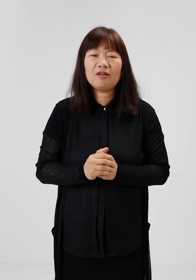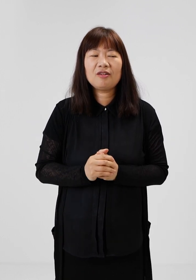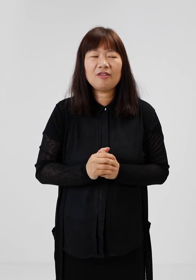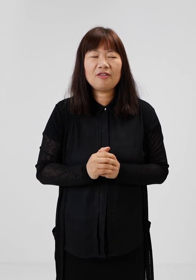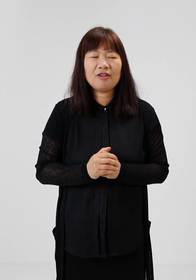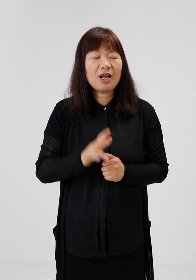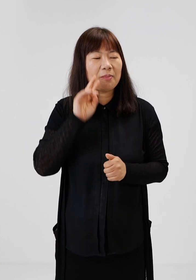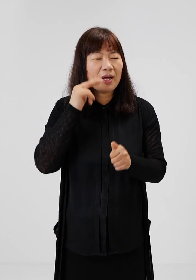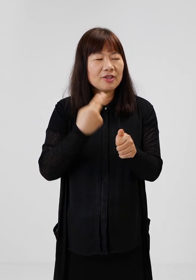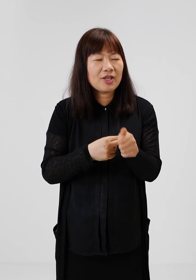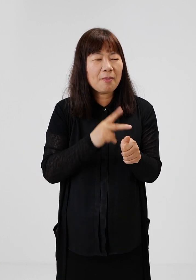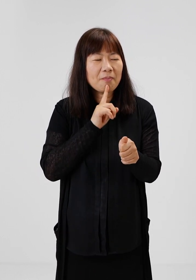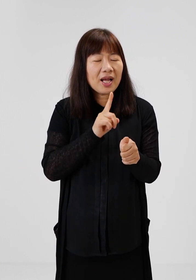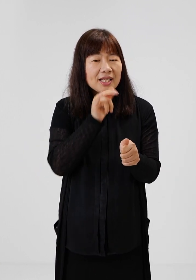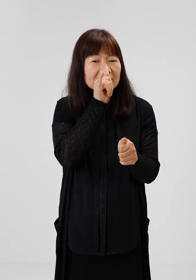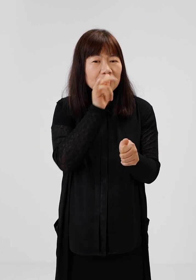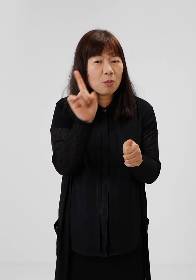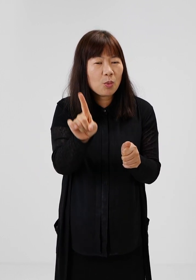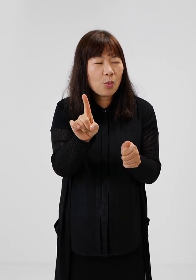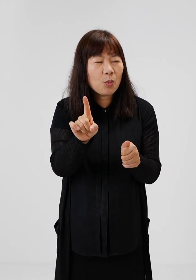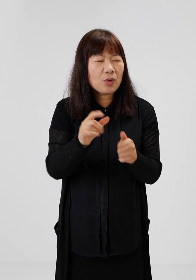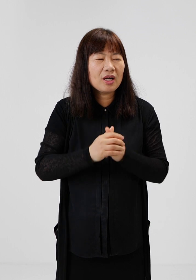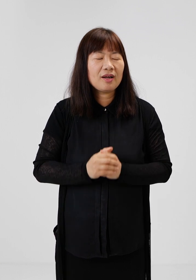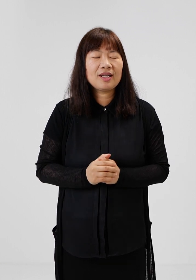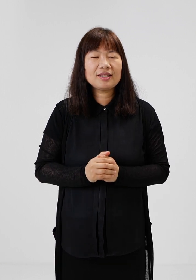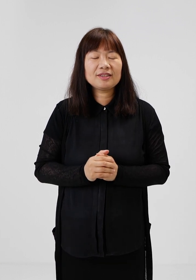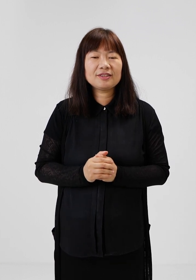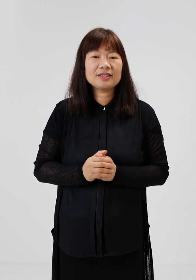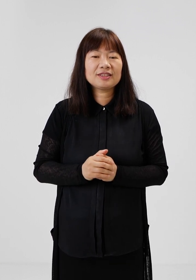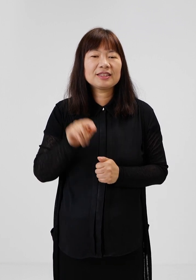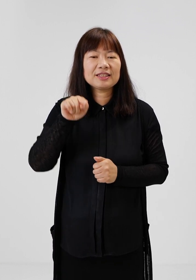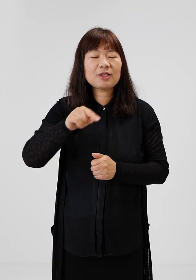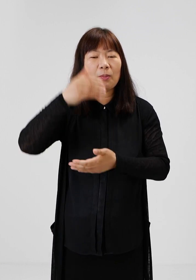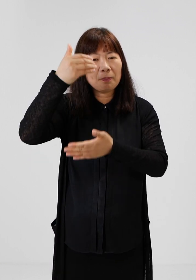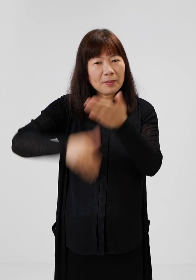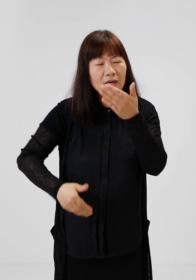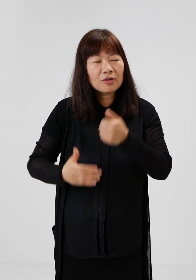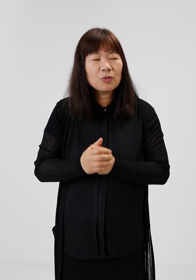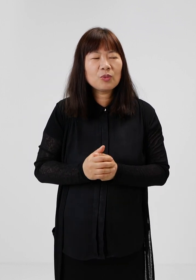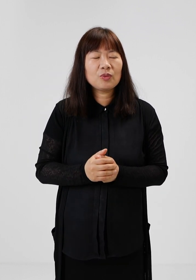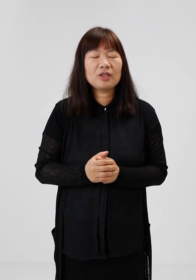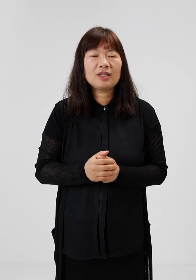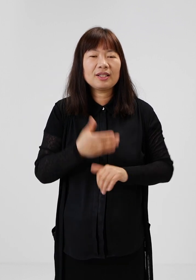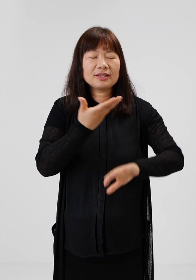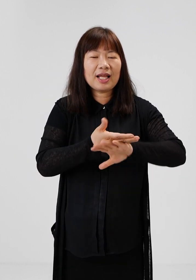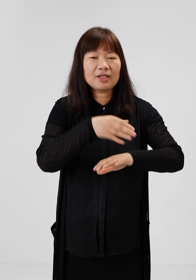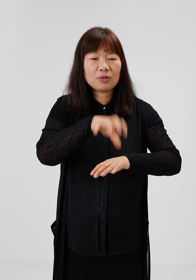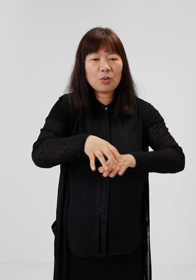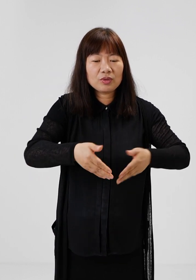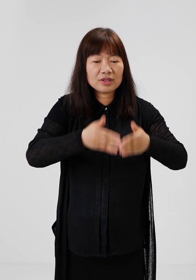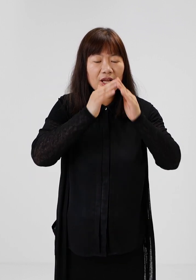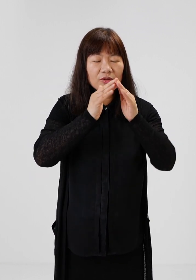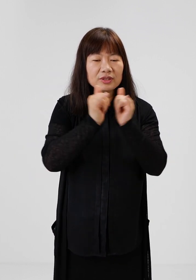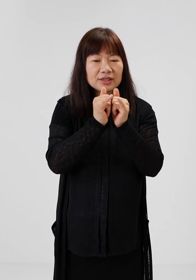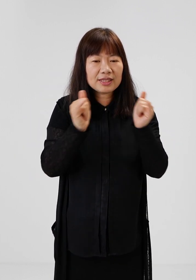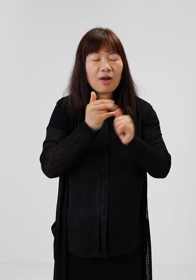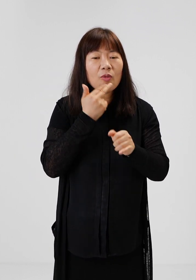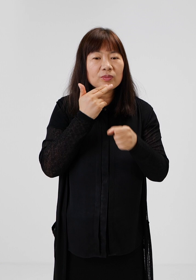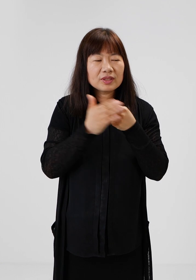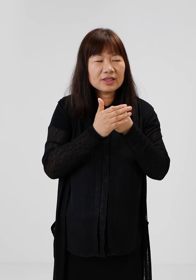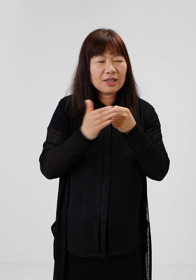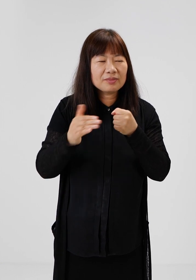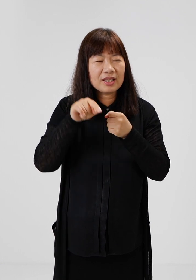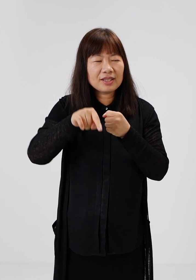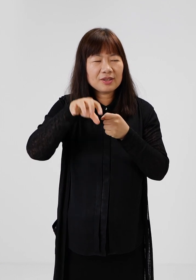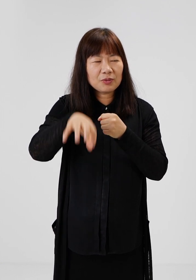그래서 바울이 한 얘기가 뭐냐면 이 닦아둔 것 외에 능히 다른 털을 닦아둘 자가 없으니